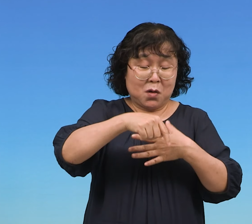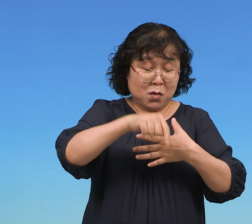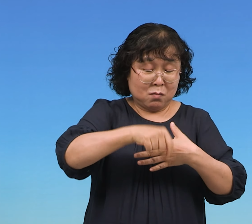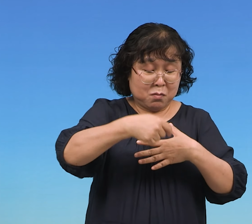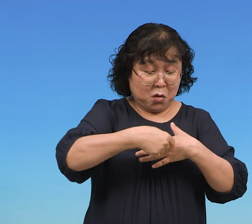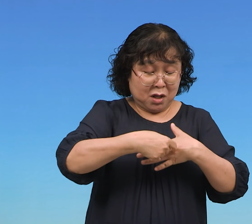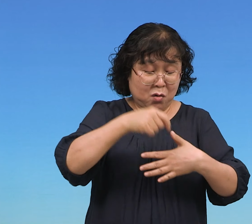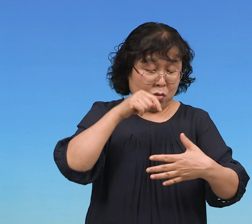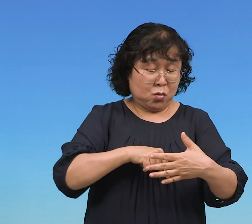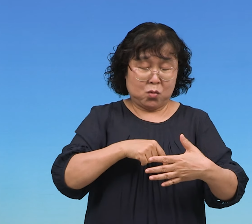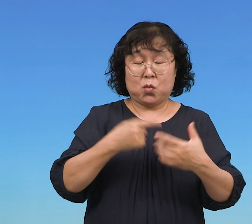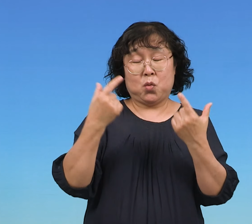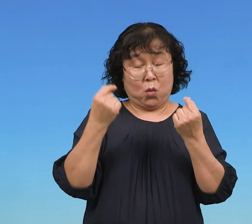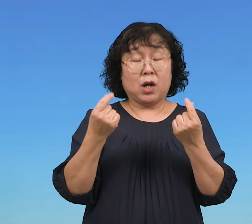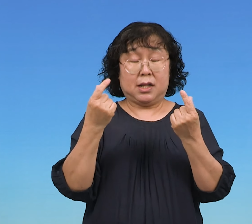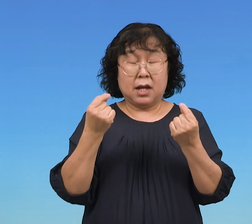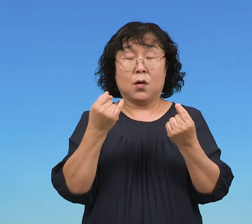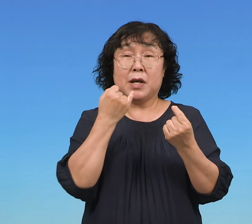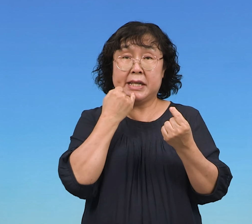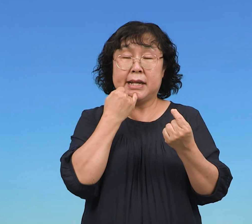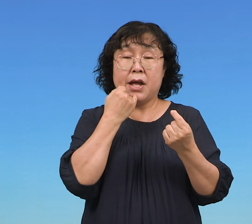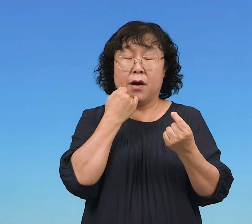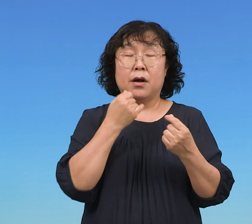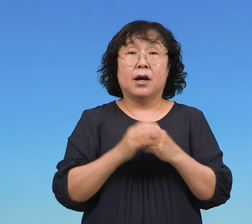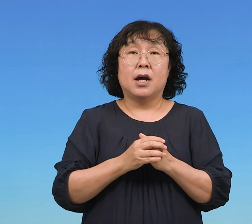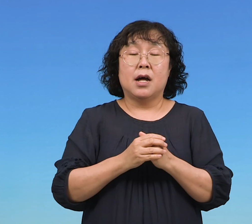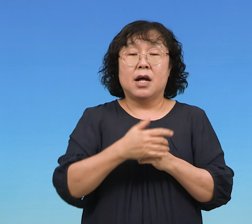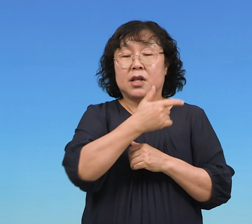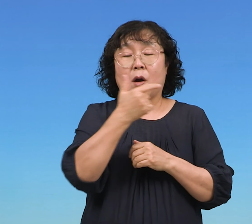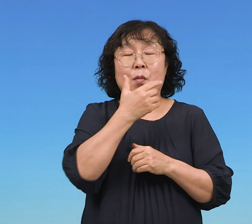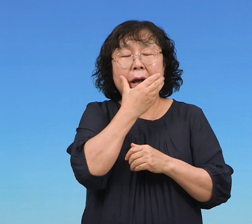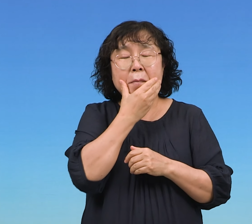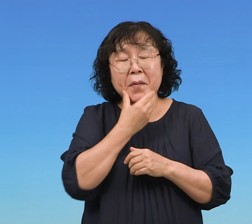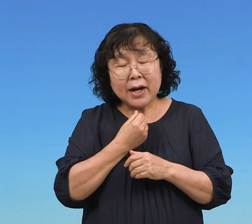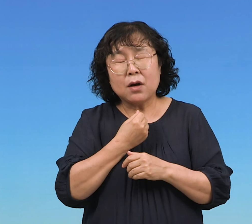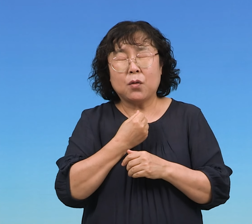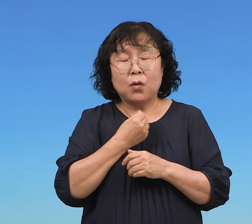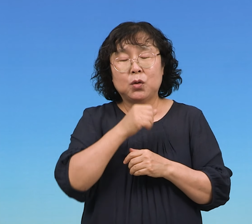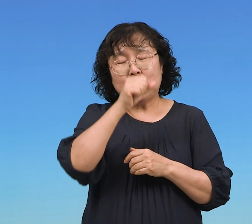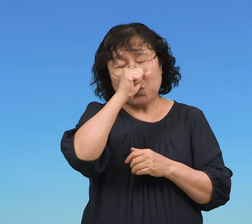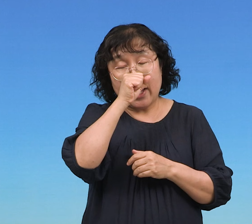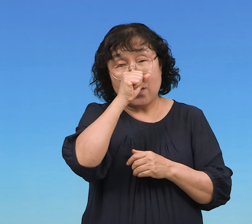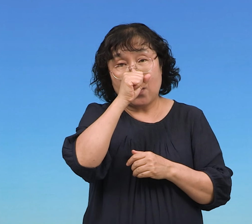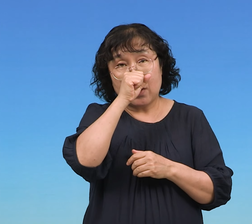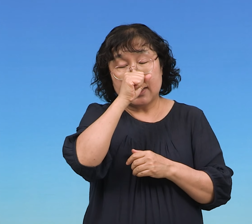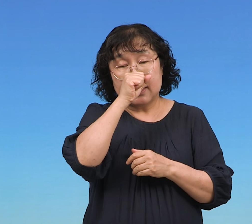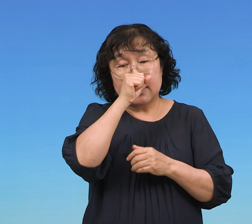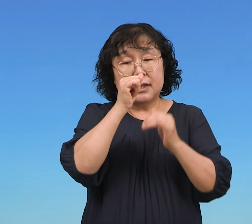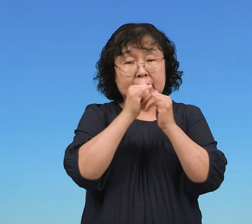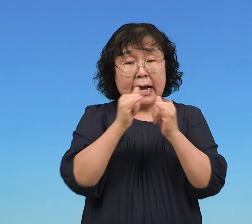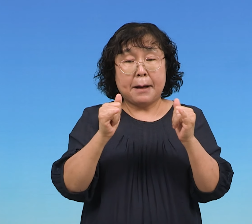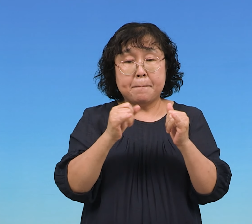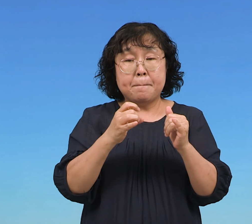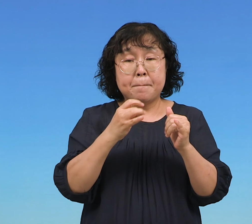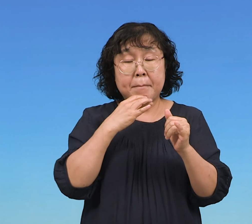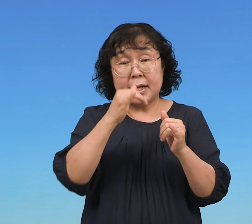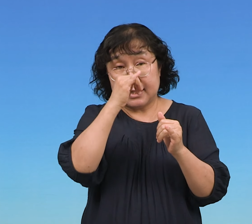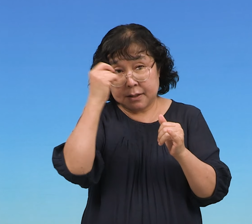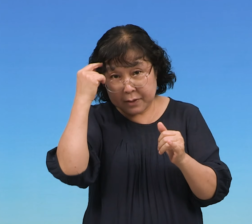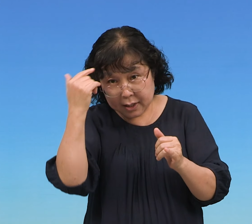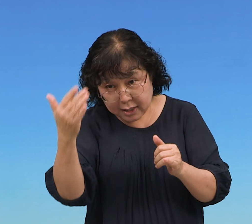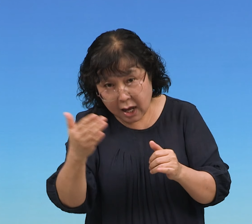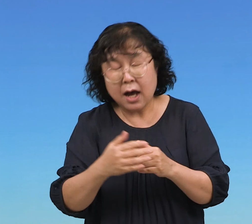없는데요, 내 인생은 시종일관 그냥 너무너무 행복하고 잘 나가고만 있는데요, 그런 분 혹시